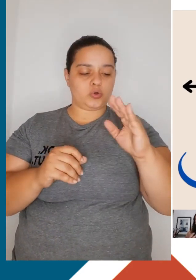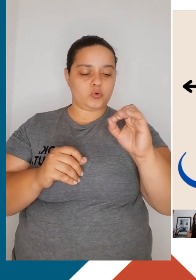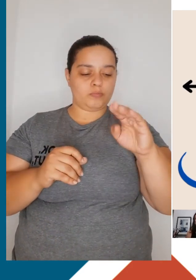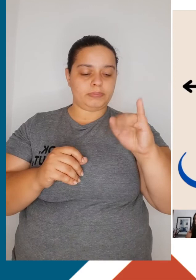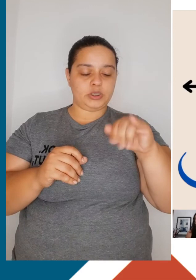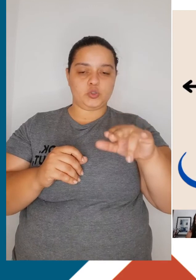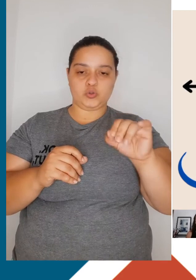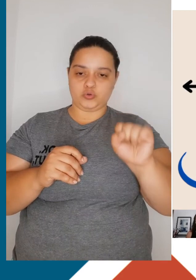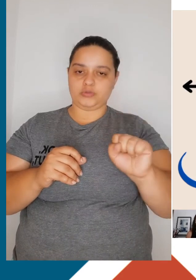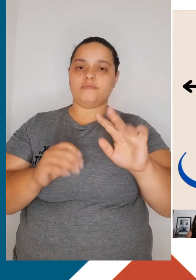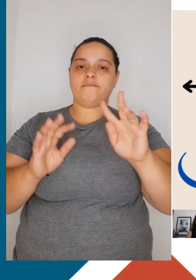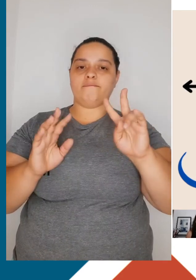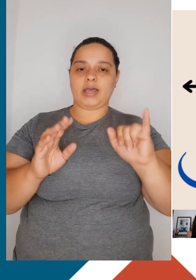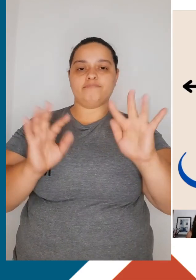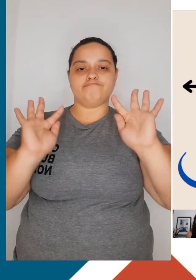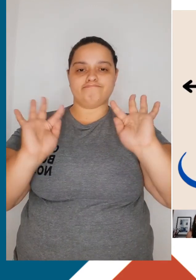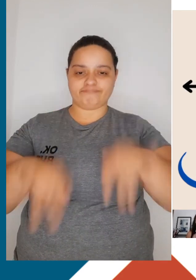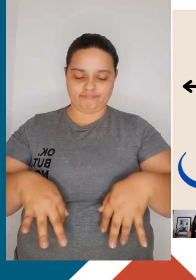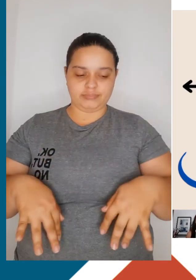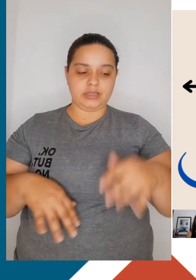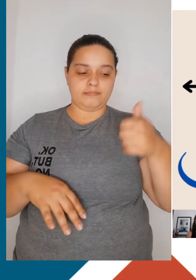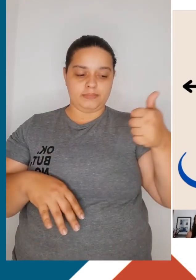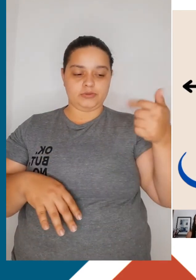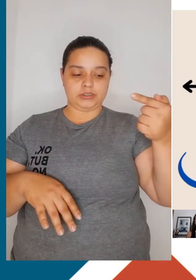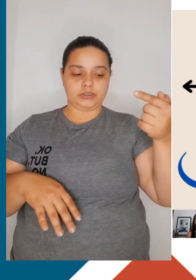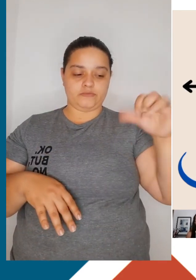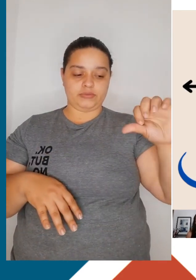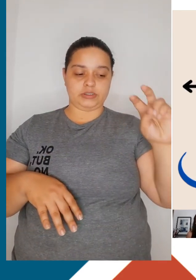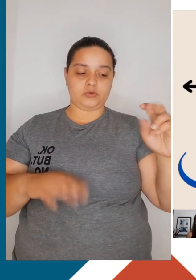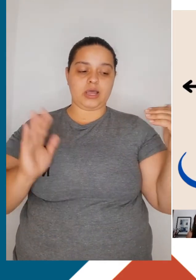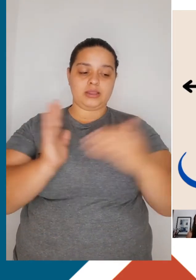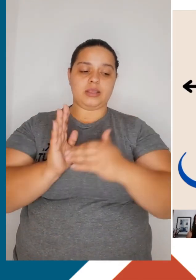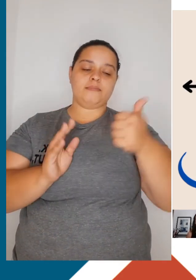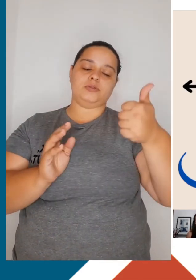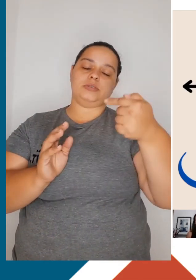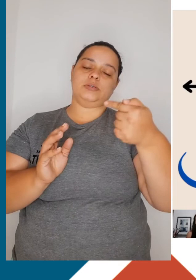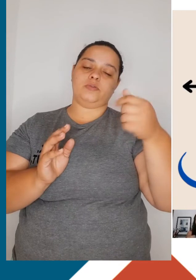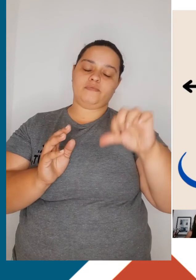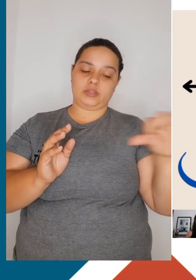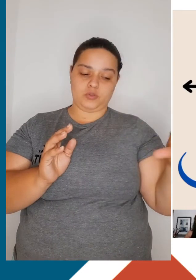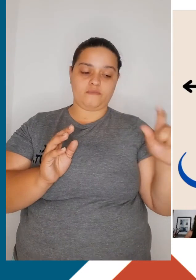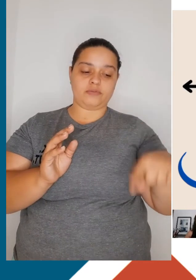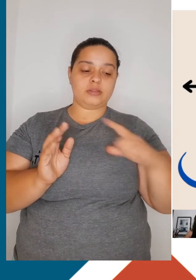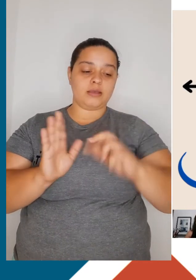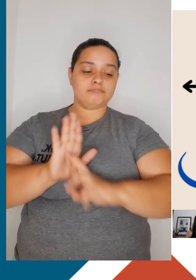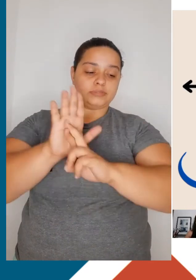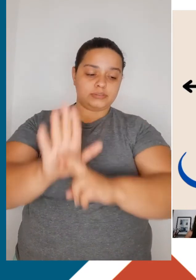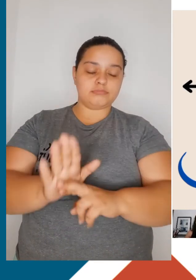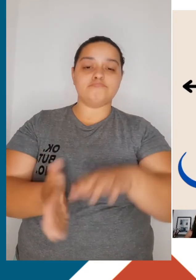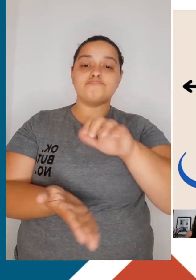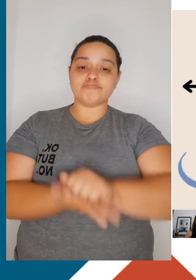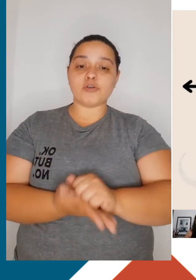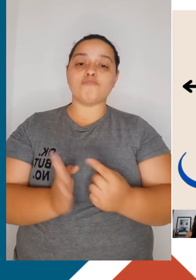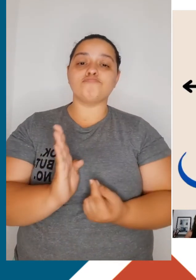É o início da última fase da Revolução, que é o Diretório, que vai de 1795 a 1799 e representa a consolidação do